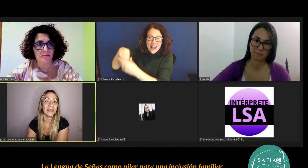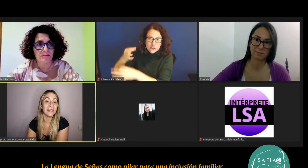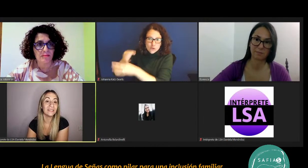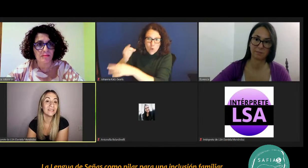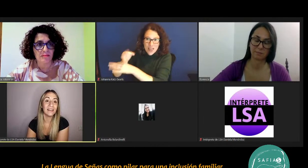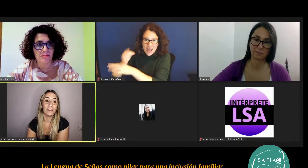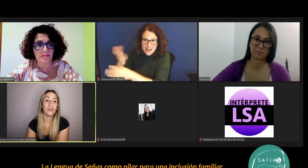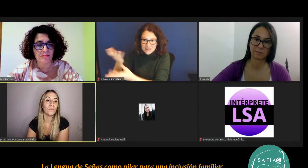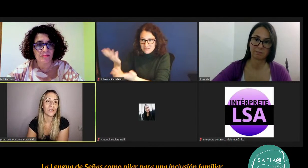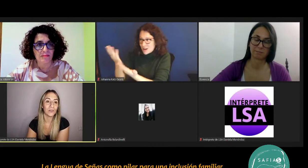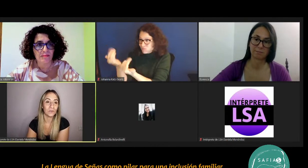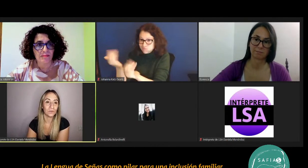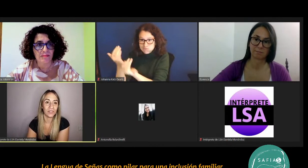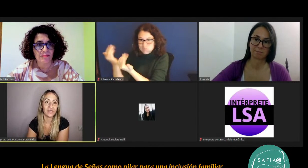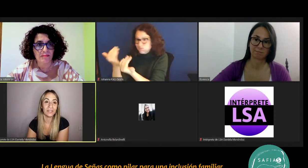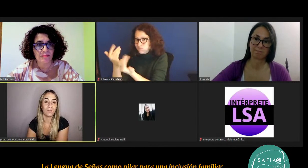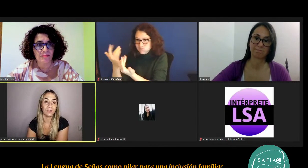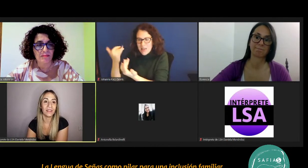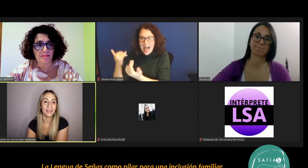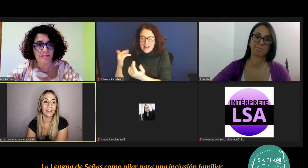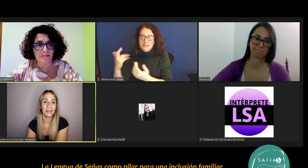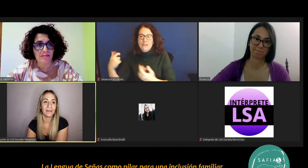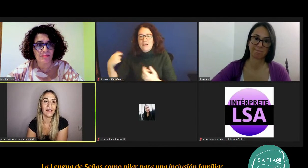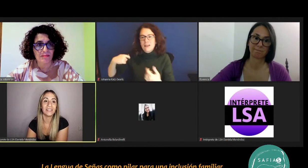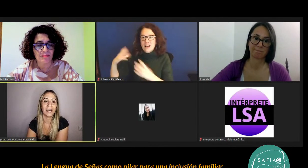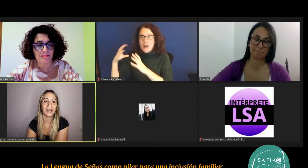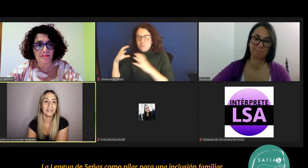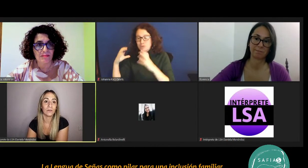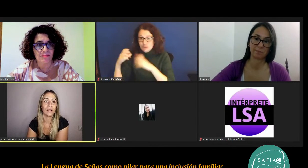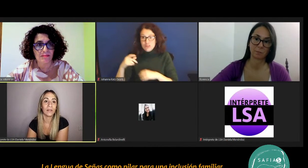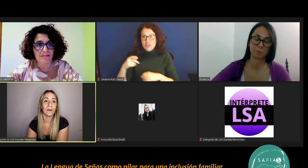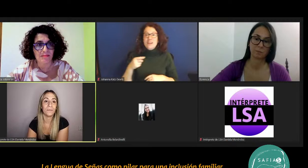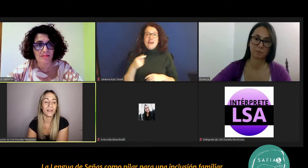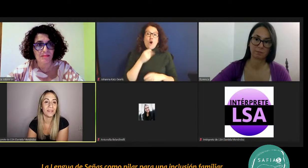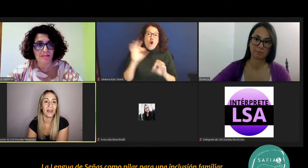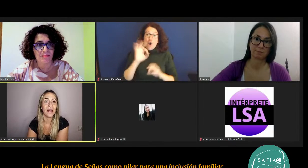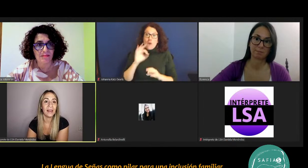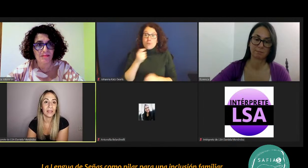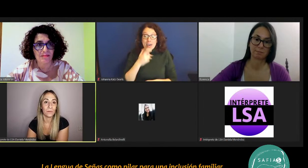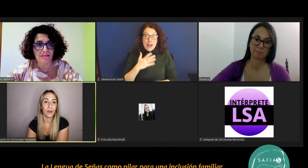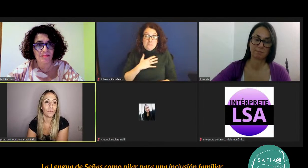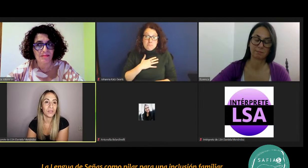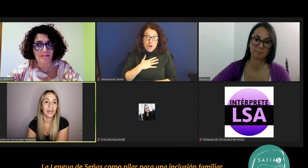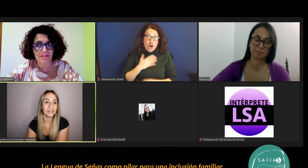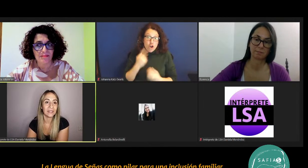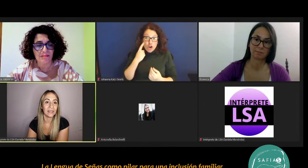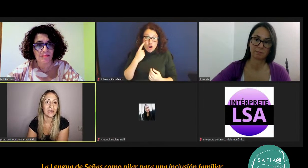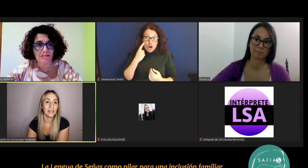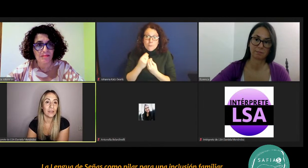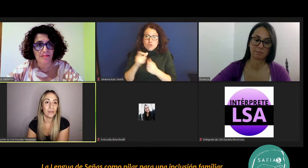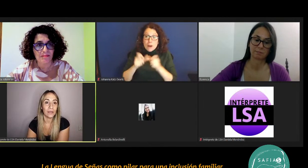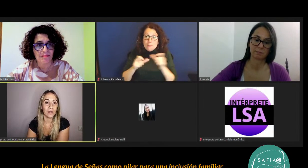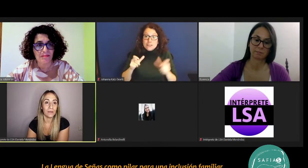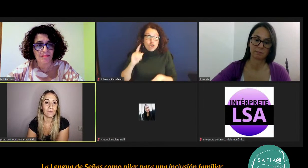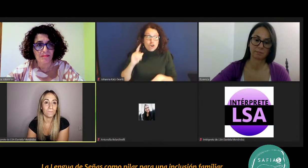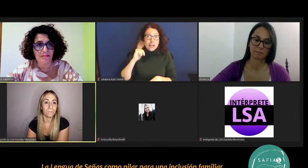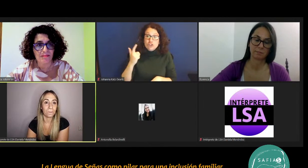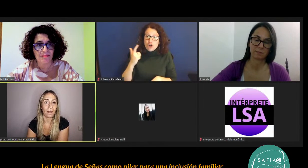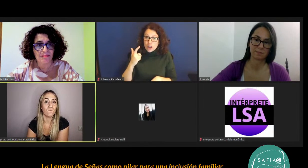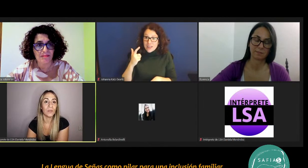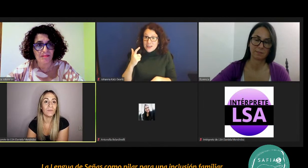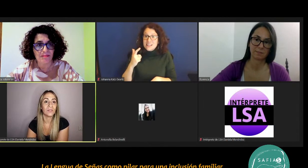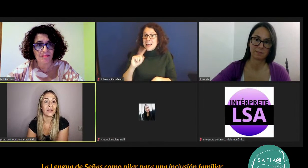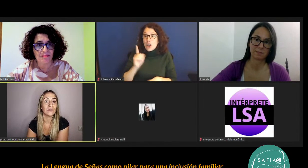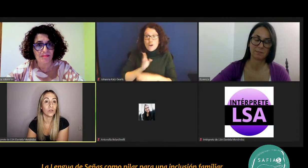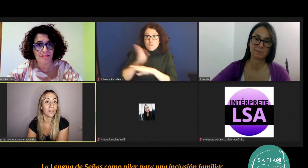de señas, ¿cómo se construye? Es importante de que vaya a las escuelas, que aprenda, que pueda comunicarse.